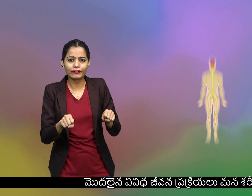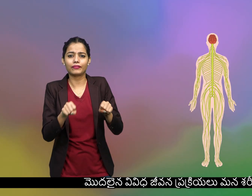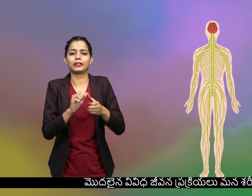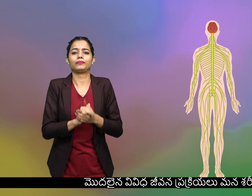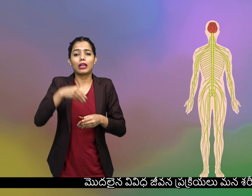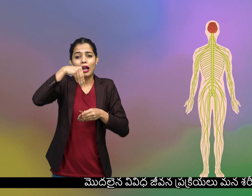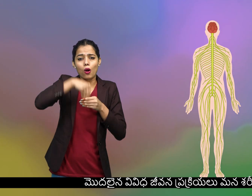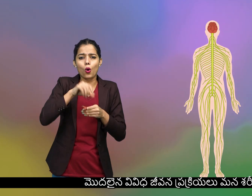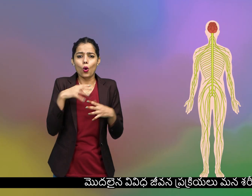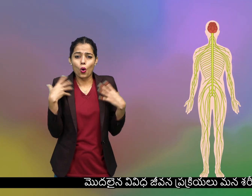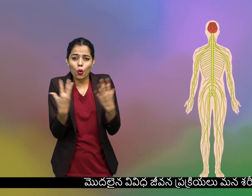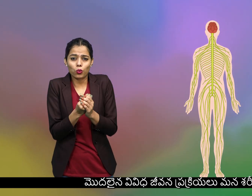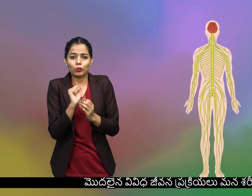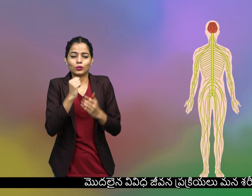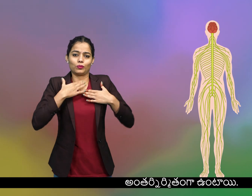మన శరీరంలో